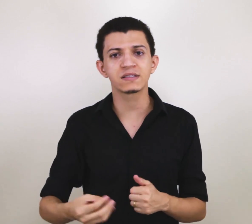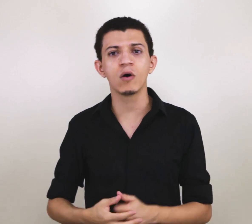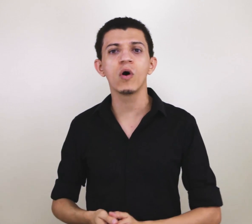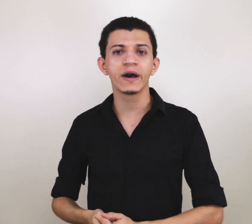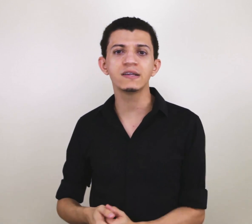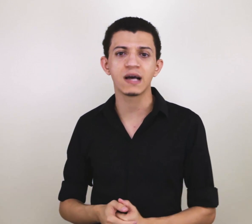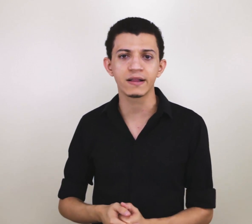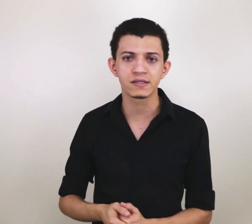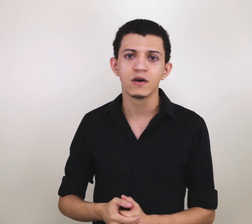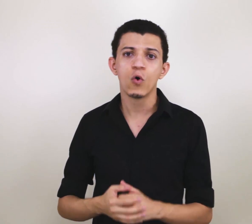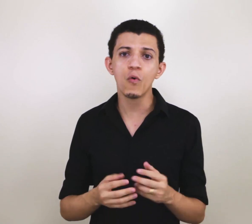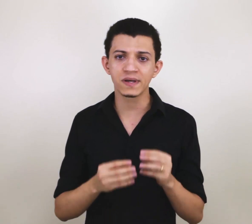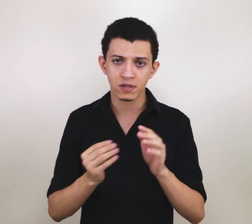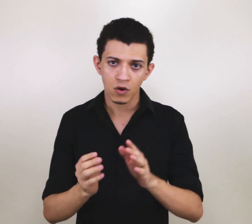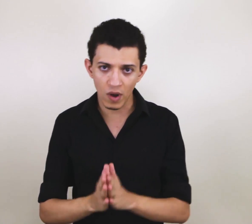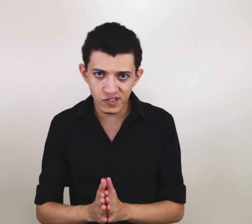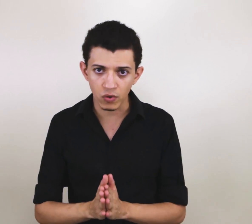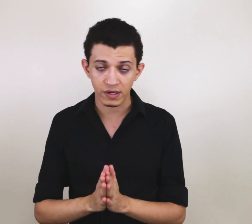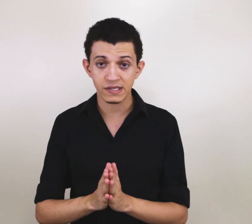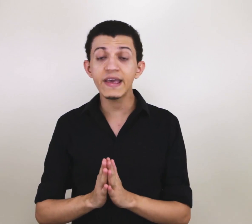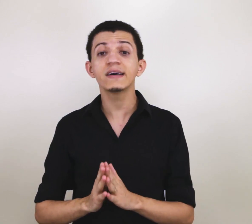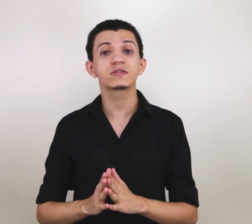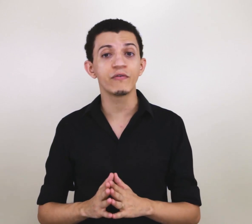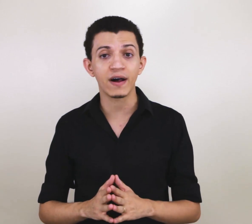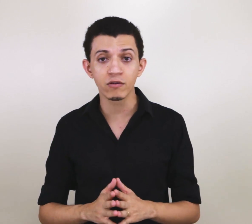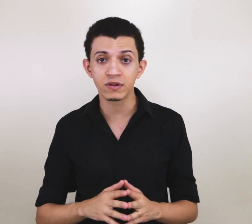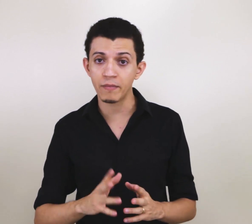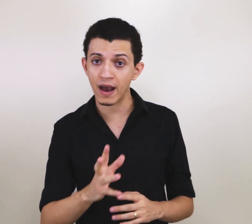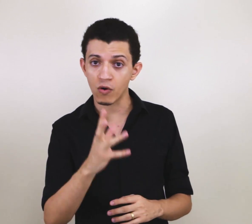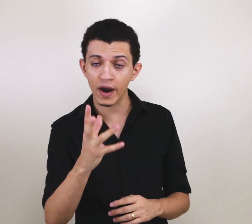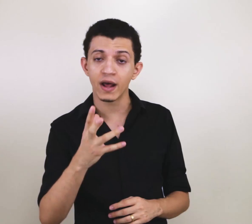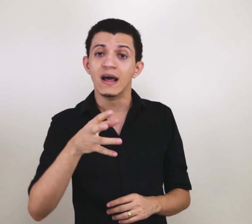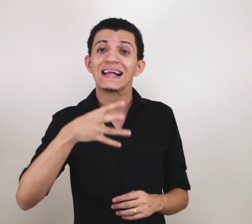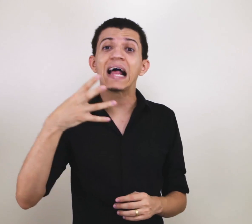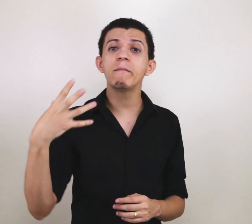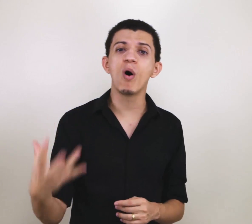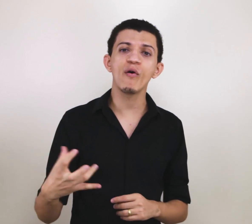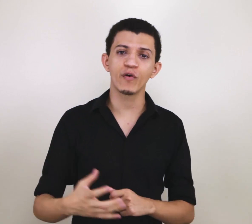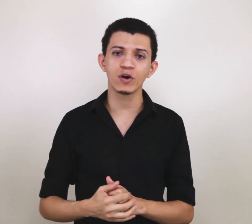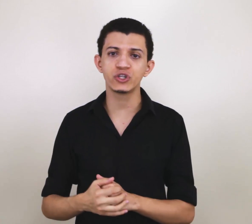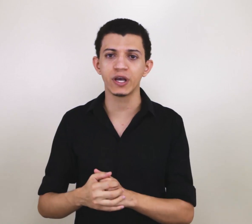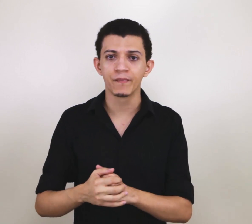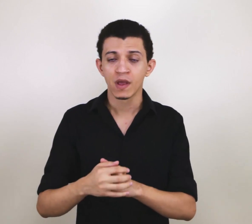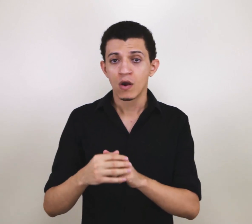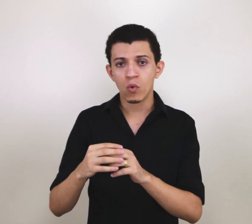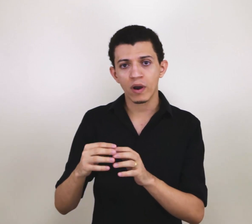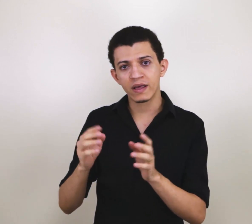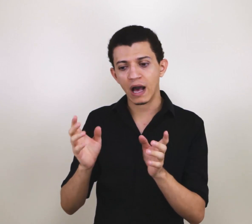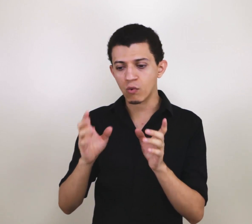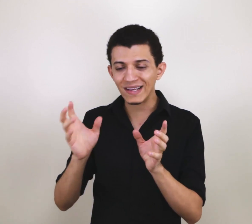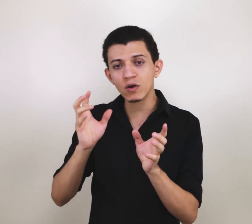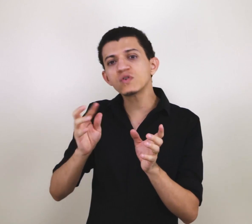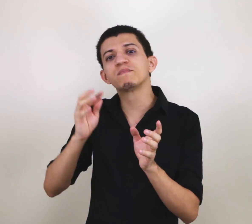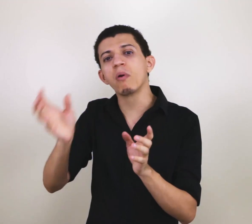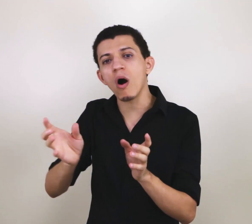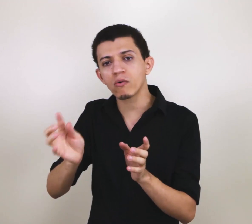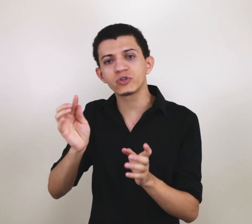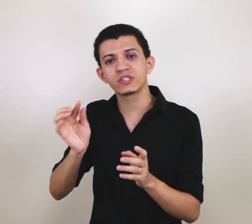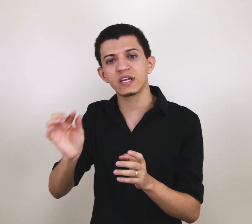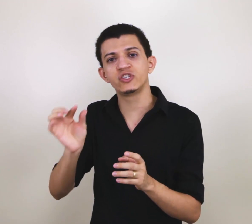estão organizadas umas com as outras. E eu estou falando também agora da morfologia. Quais são os blocos de